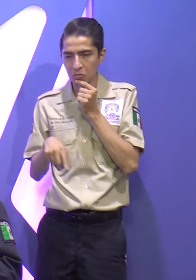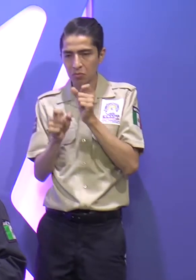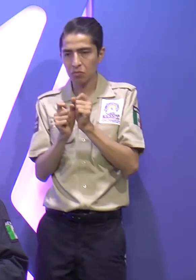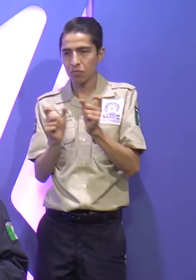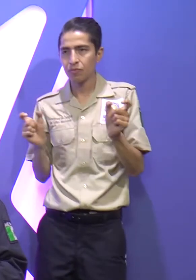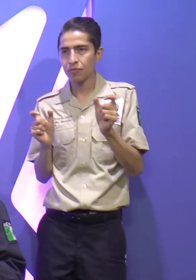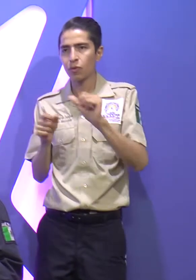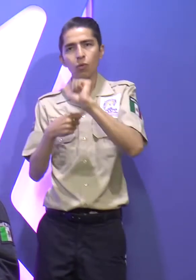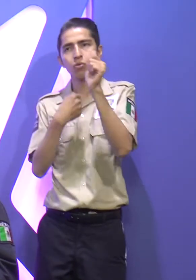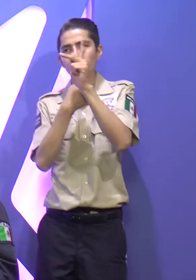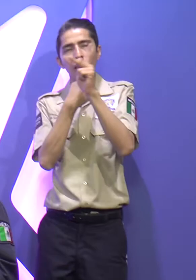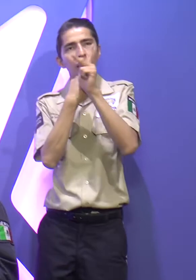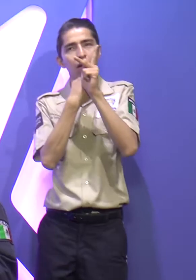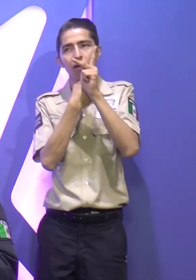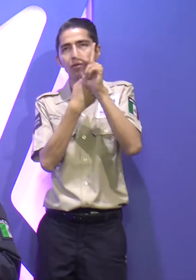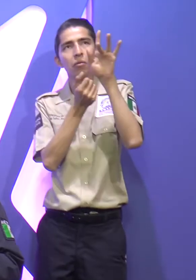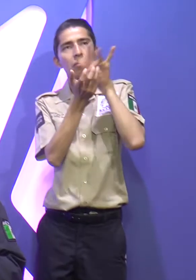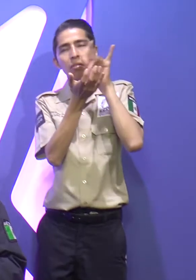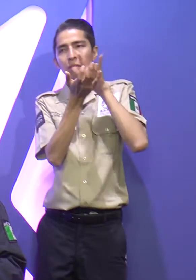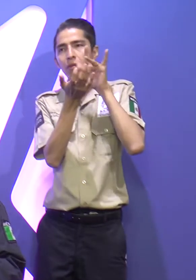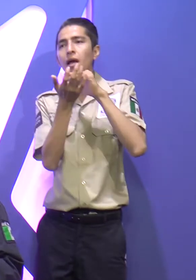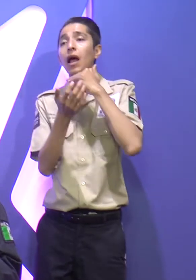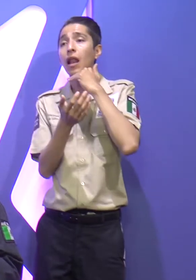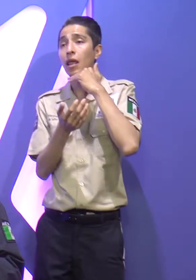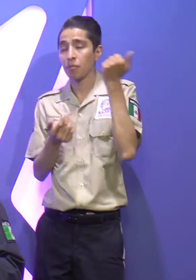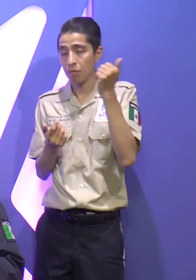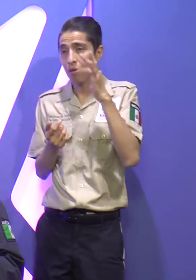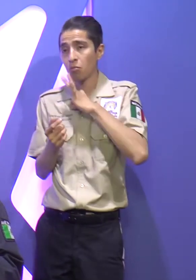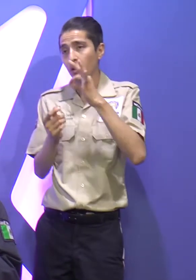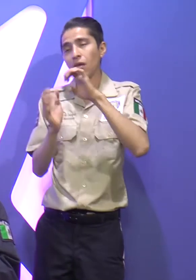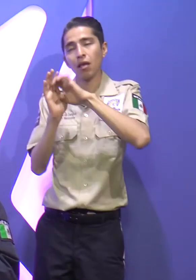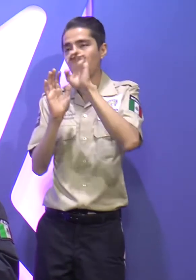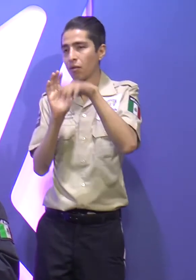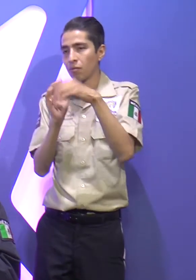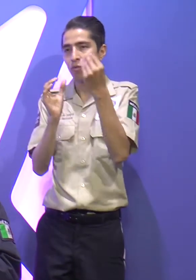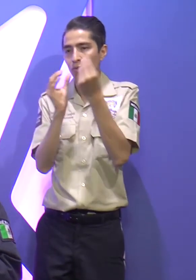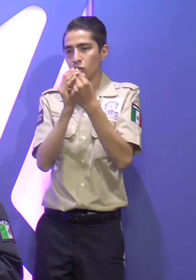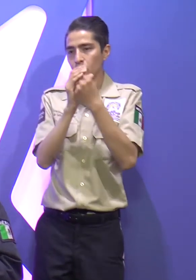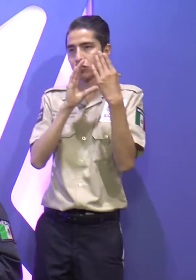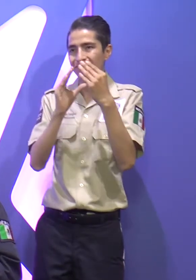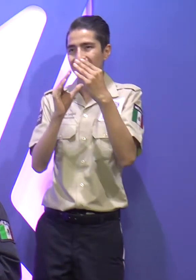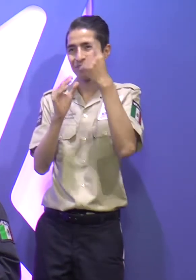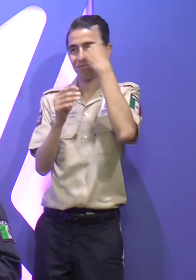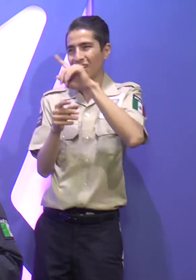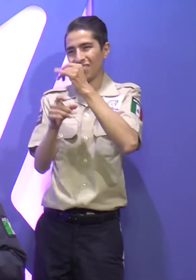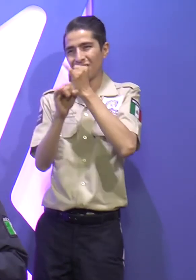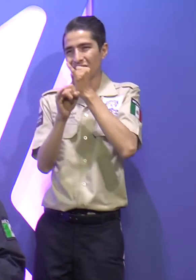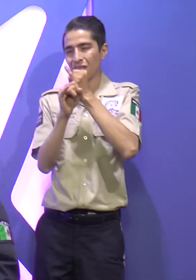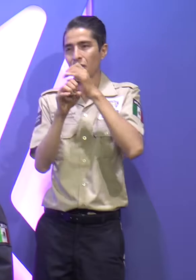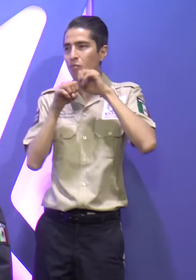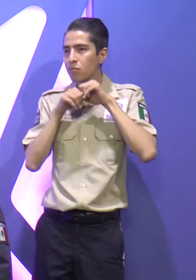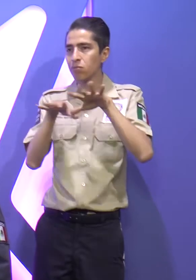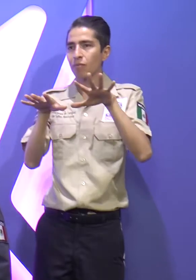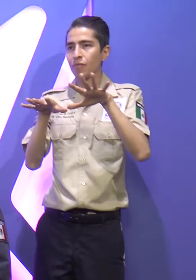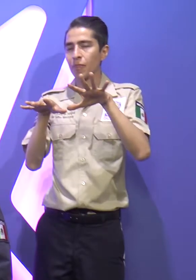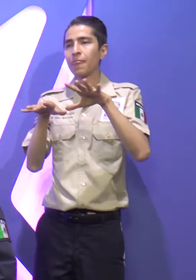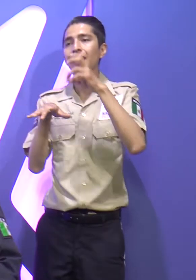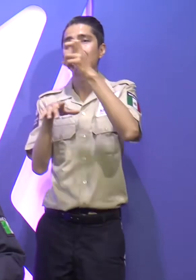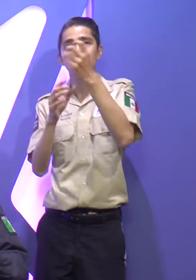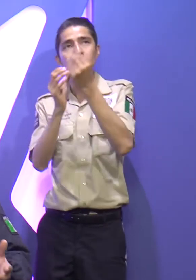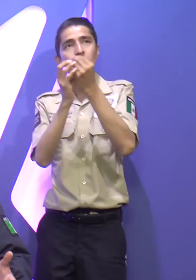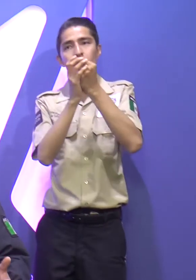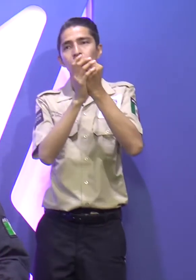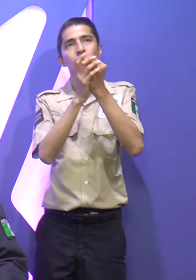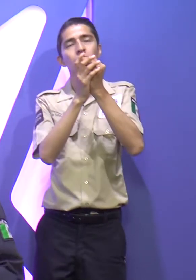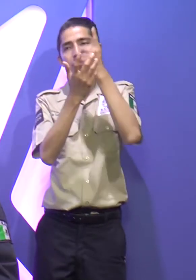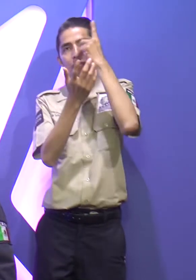de otros países. O sea, Alemania puede estar impartiendo un curso, ¿sí?, de manera virtual y ese curso pues lo vamos a bajar para